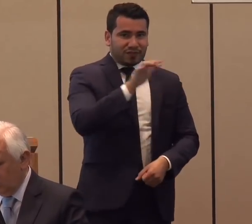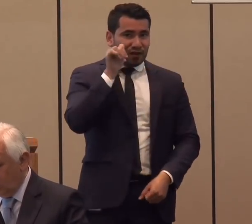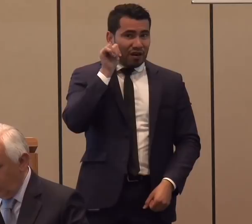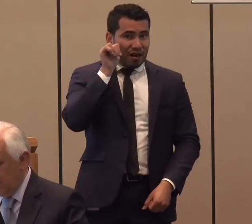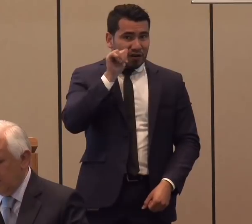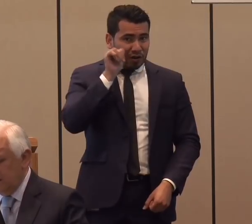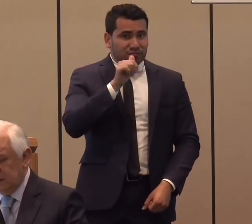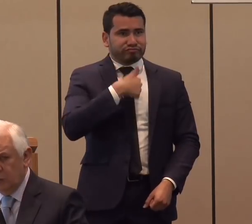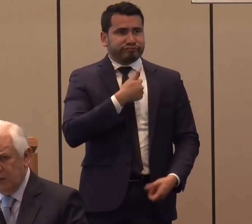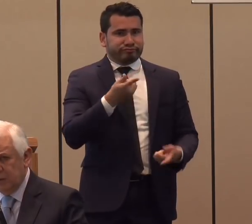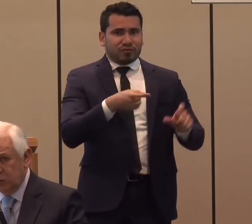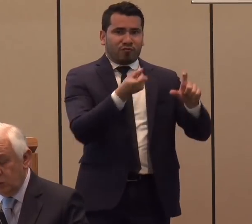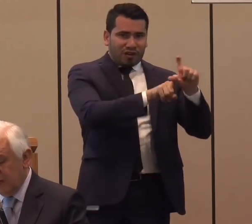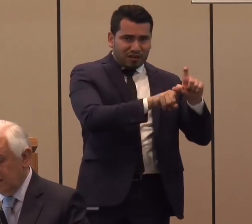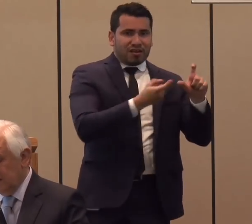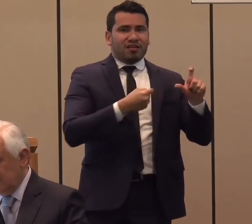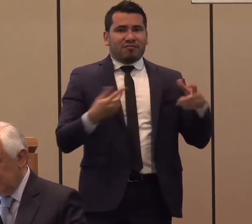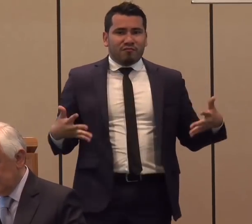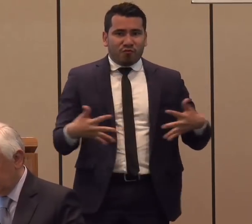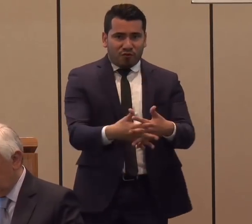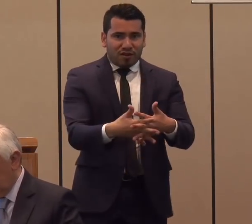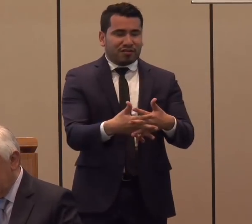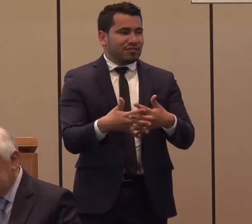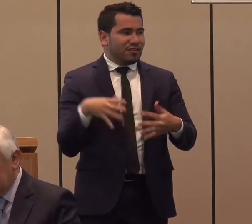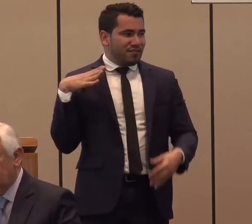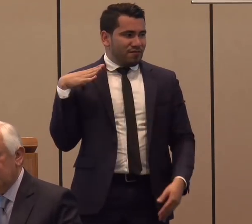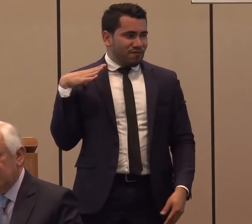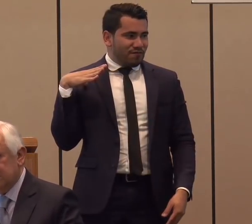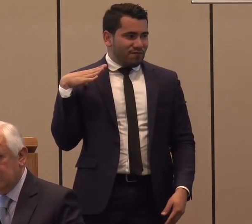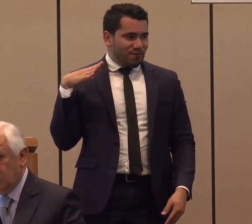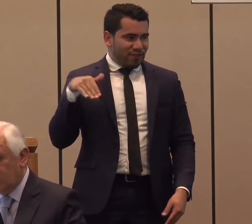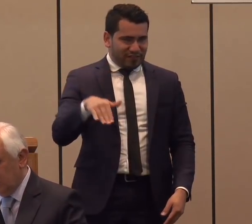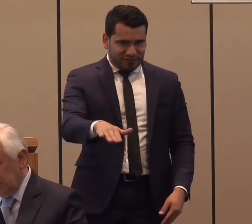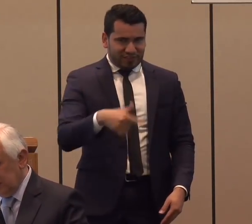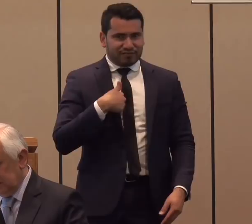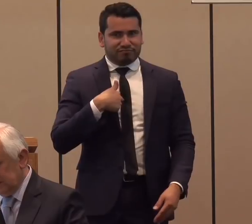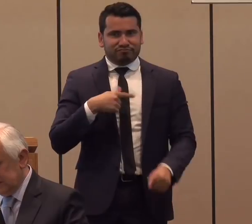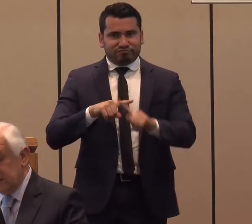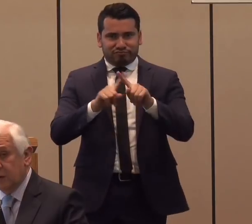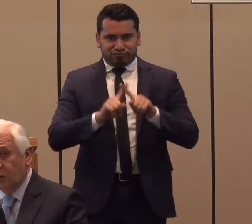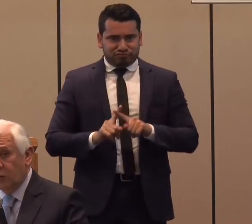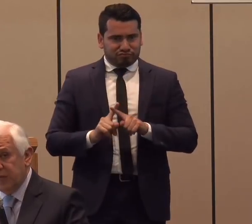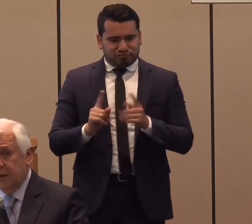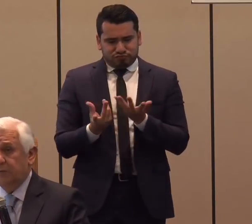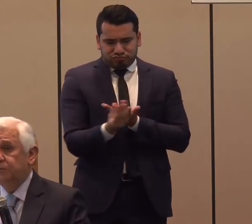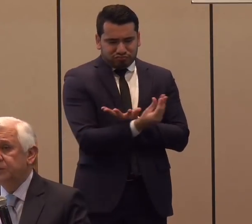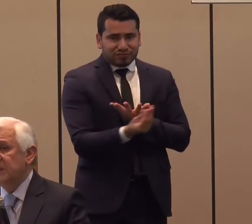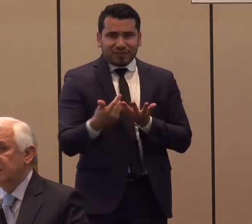de mocoa de buenaventura del sector lácteo en el sector textil